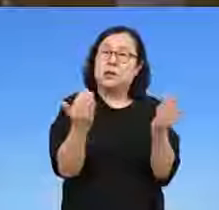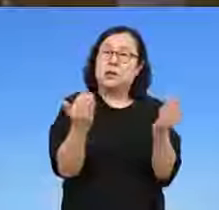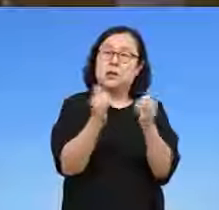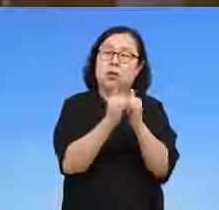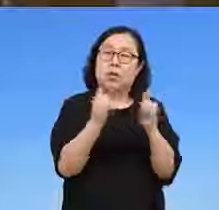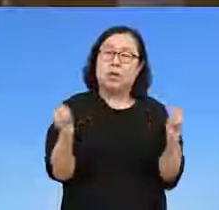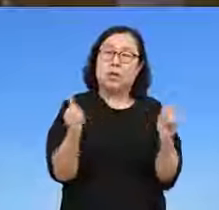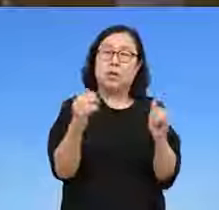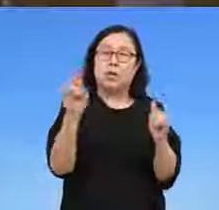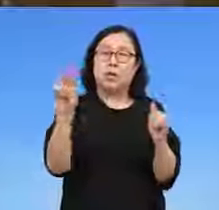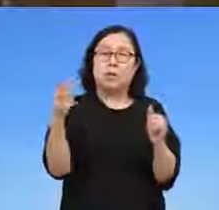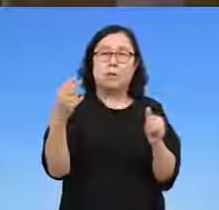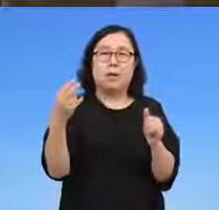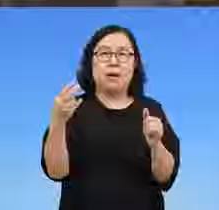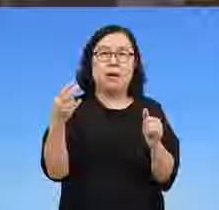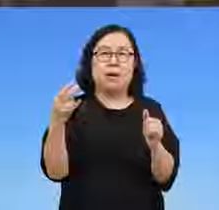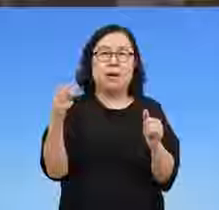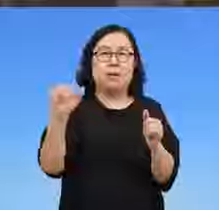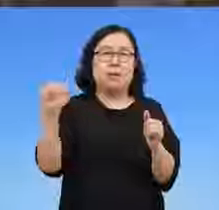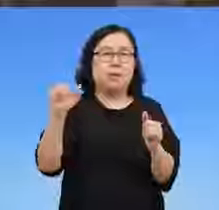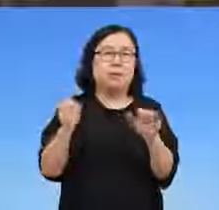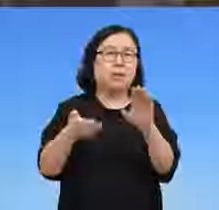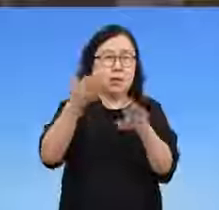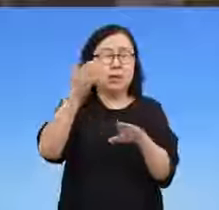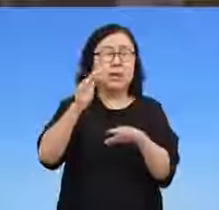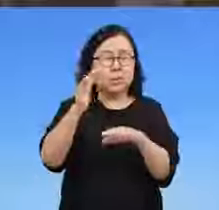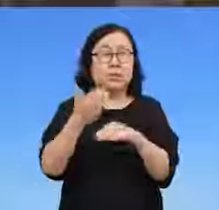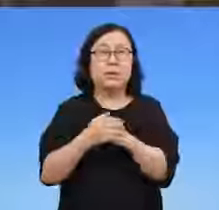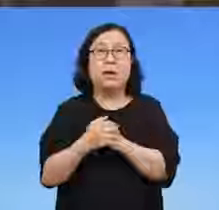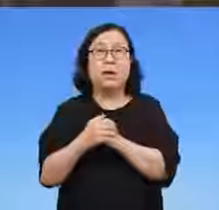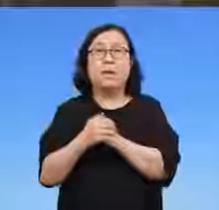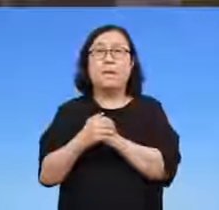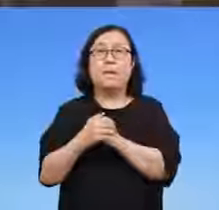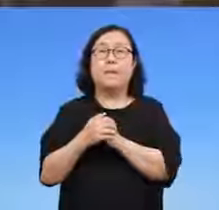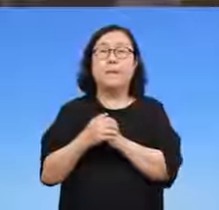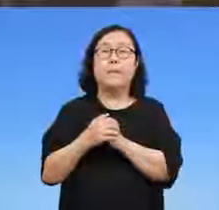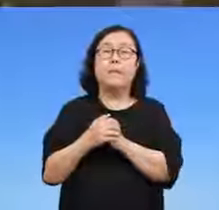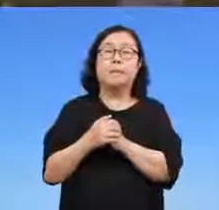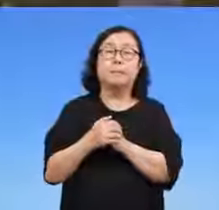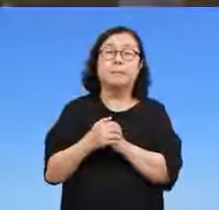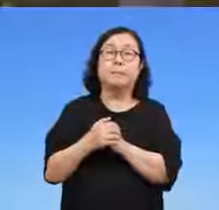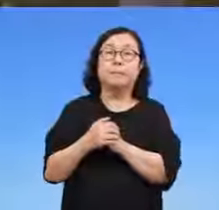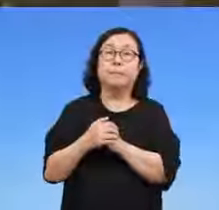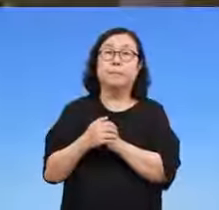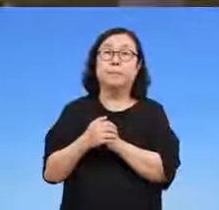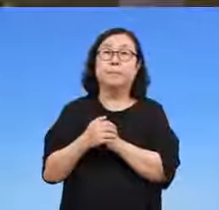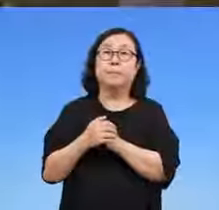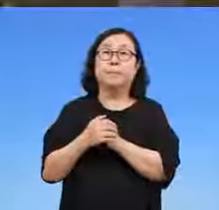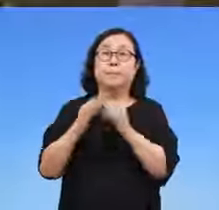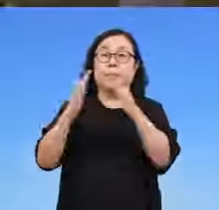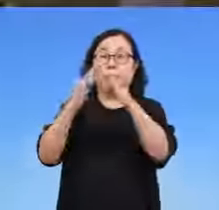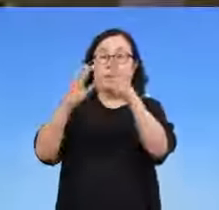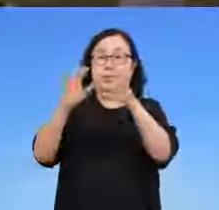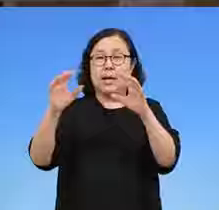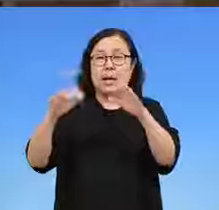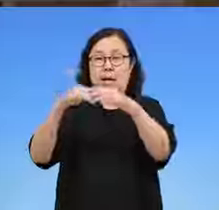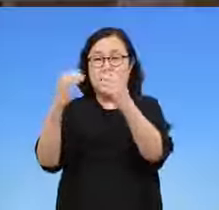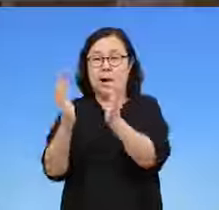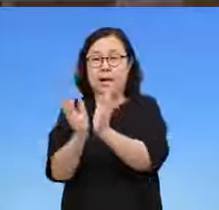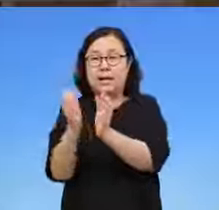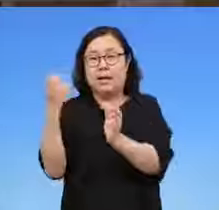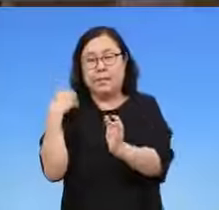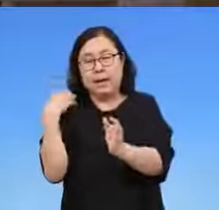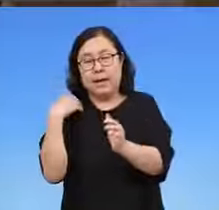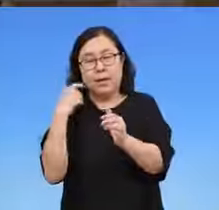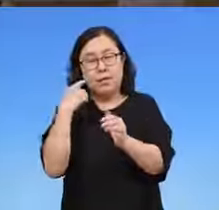참여하고 정확한 통계는 제가 최근 건 잘 기억이 안 납니다만, 조금 전에 우리 그 이웃 사랑